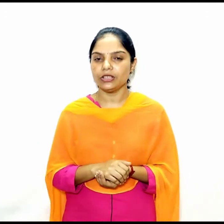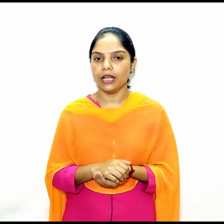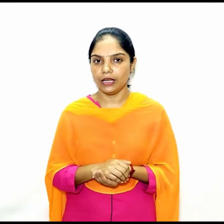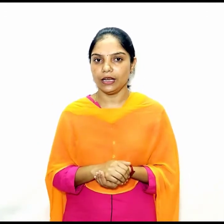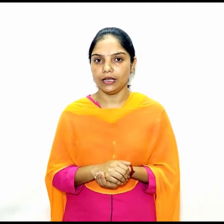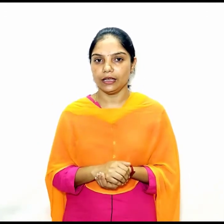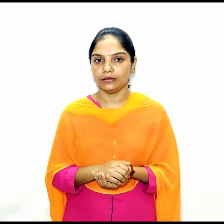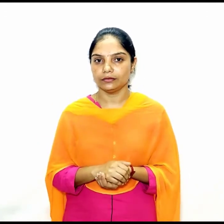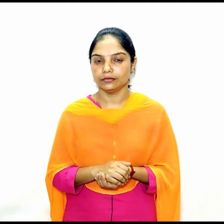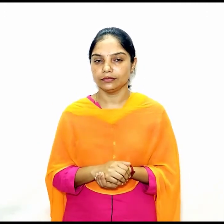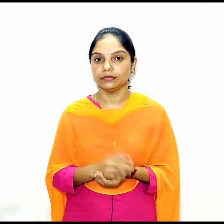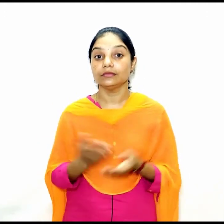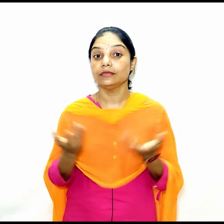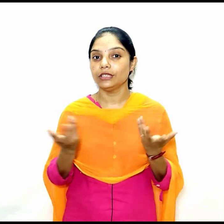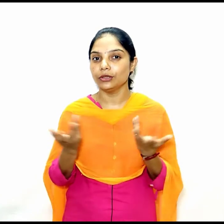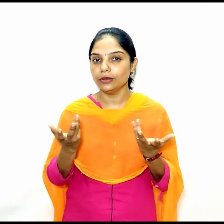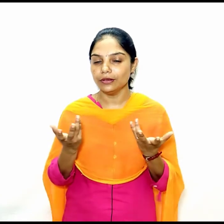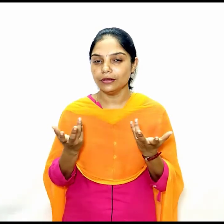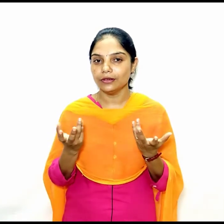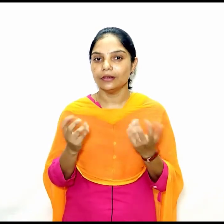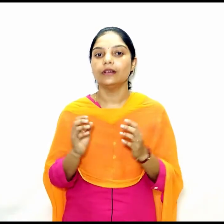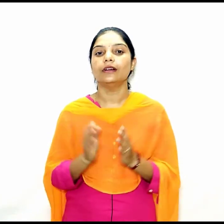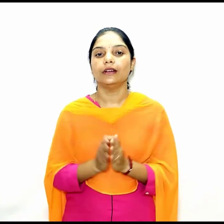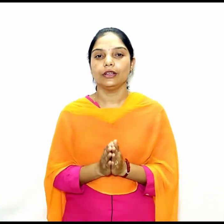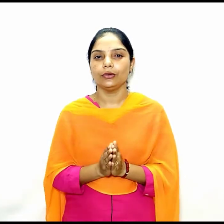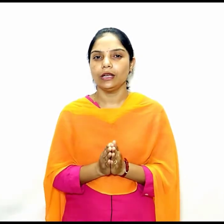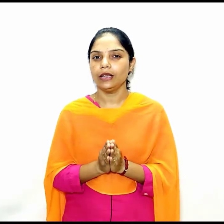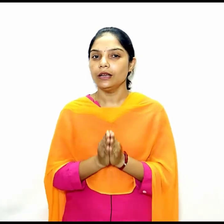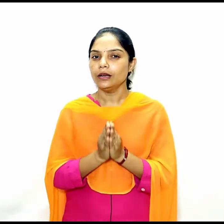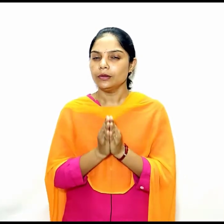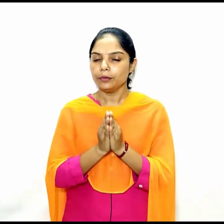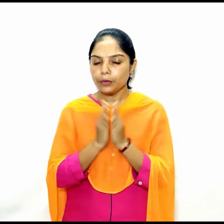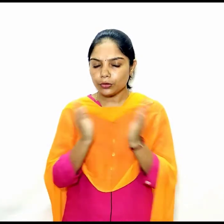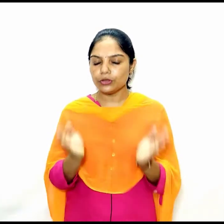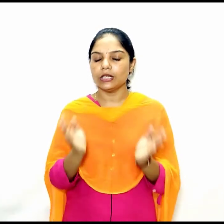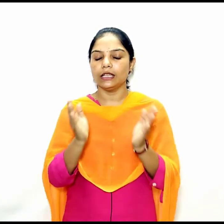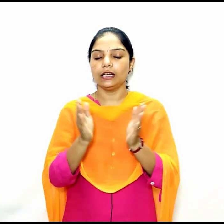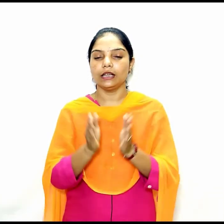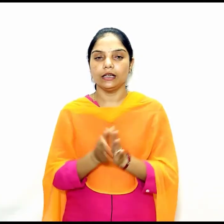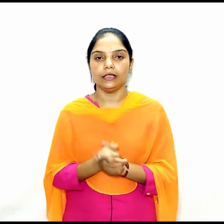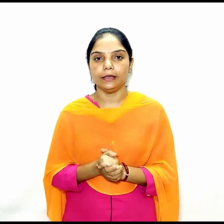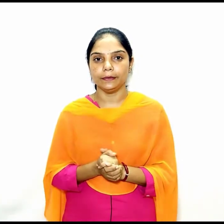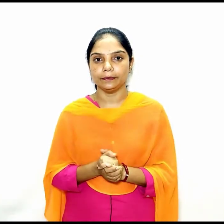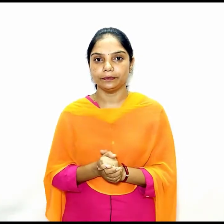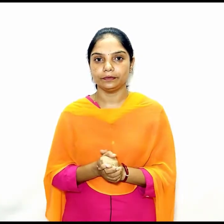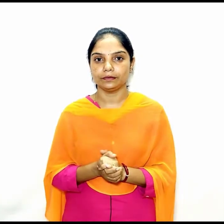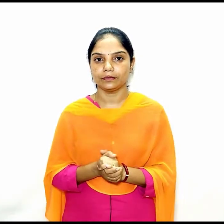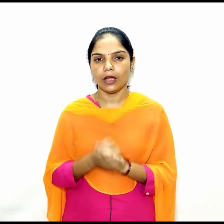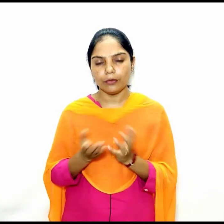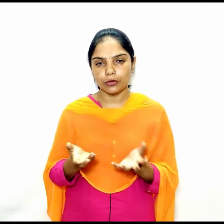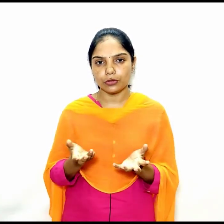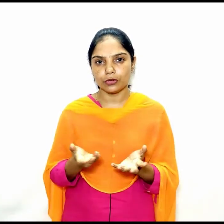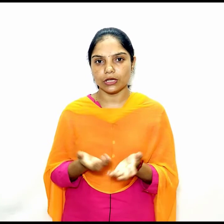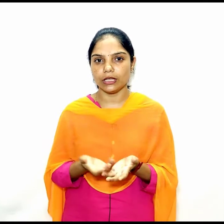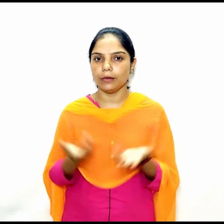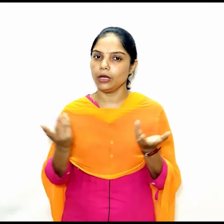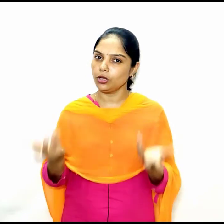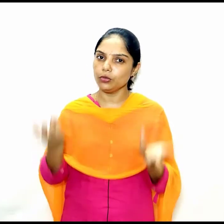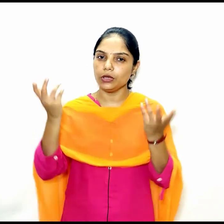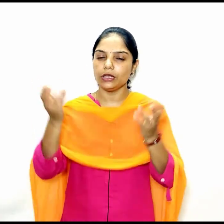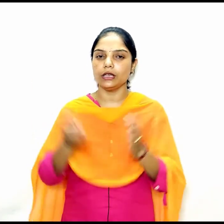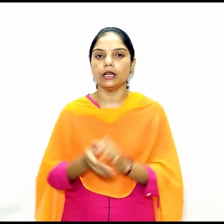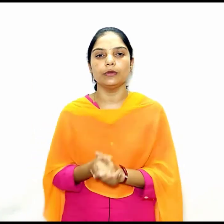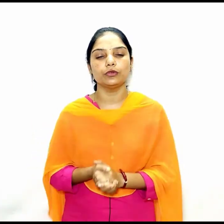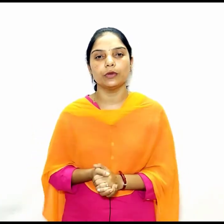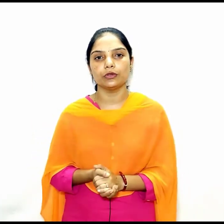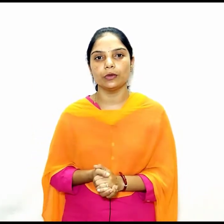लेकिन पछताने लगे। क्यों? क्योंकि बहुत ज्यादा ठंड थी। अब वो सोच रहे थे, मैं